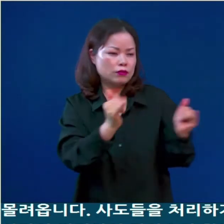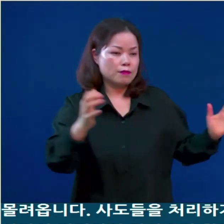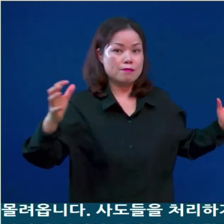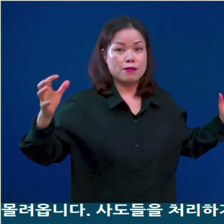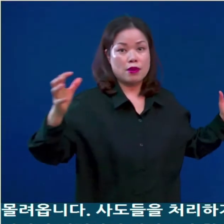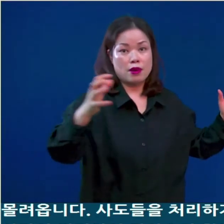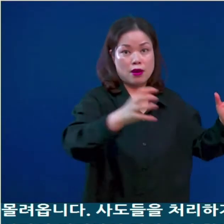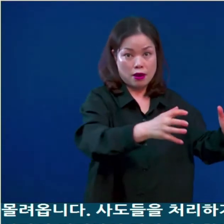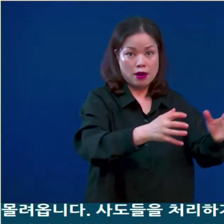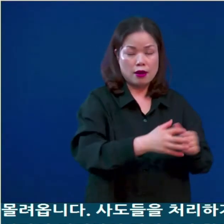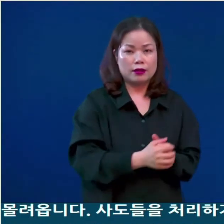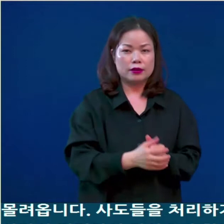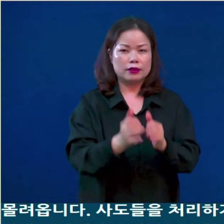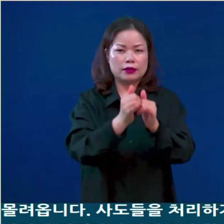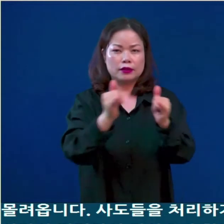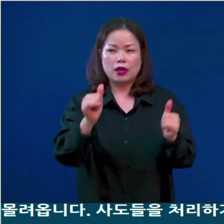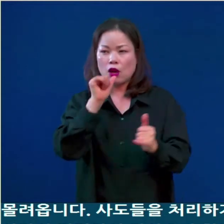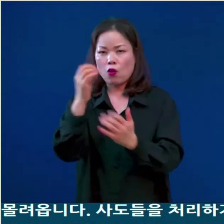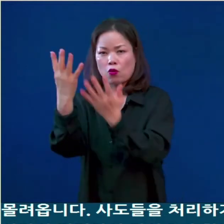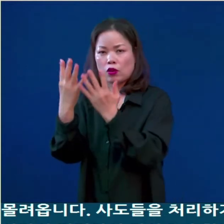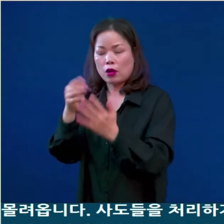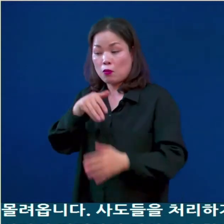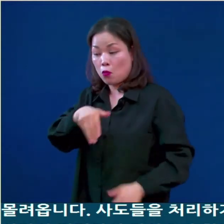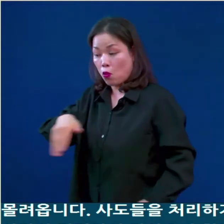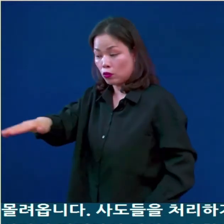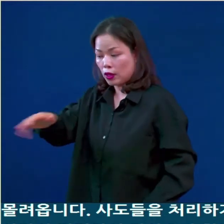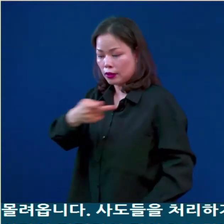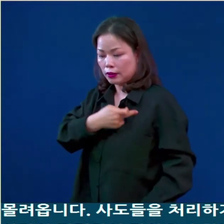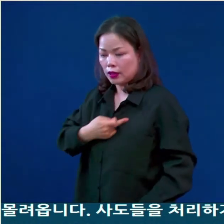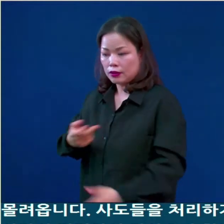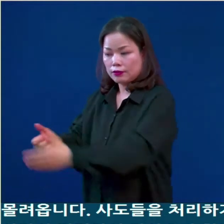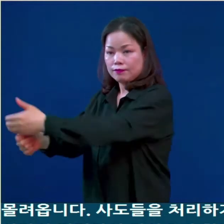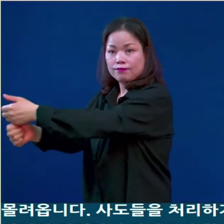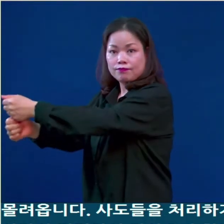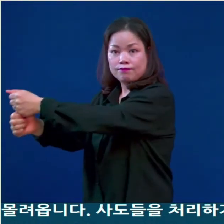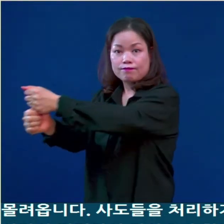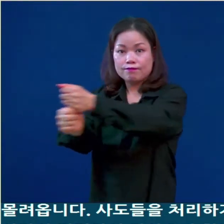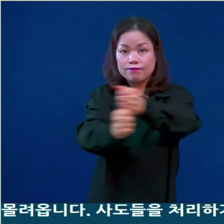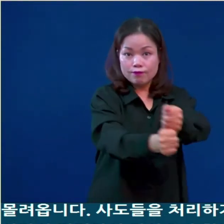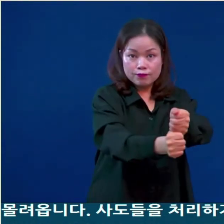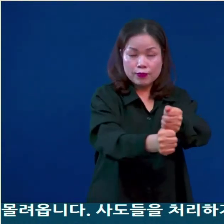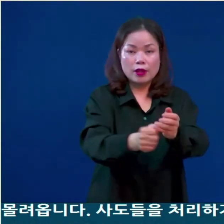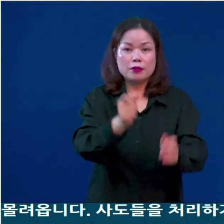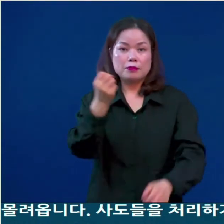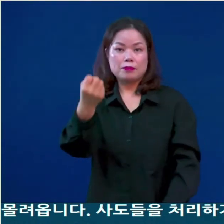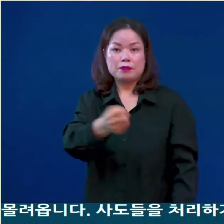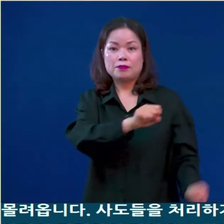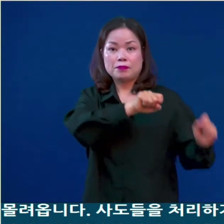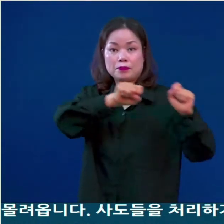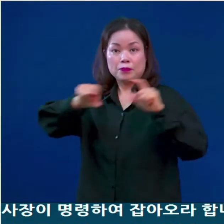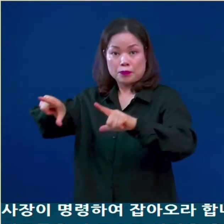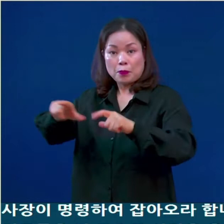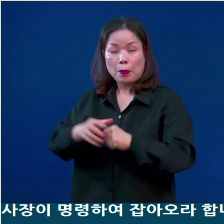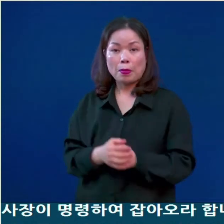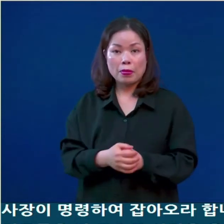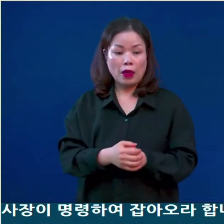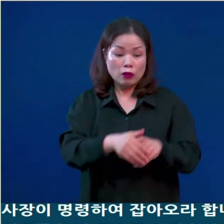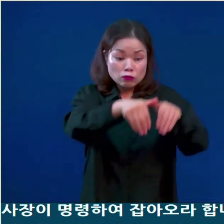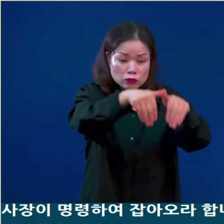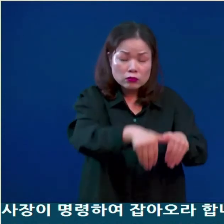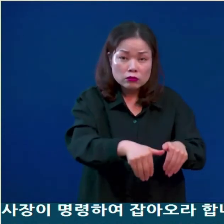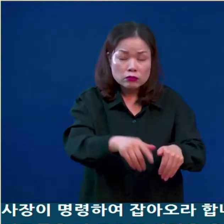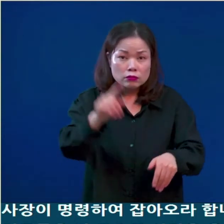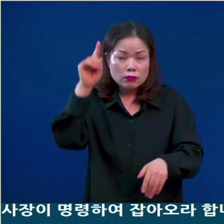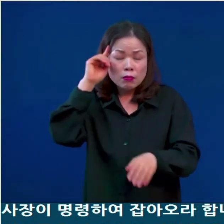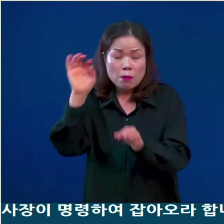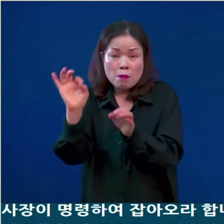모으고 사람을 옥에 보내어 사도들을 잡아오라 하니, 그러자 부하들은